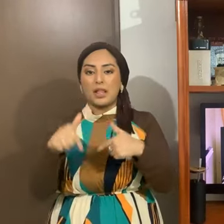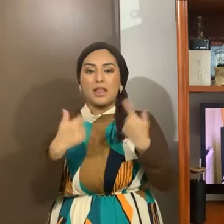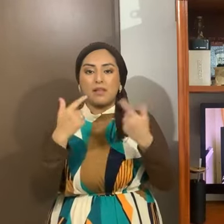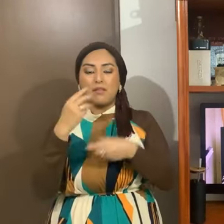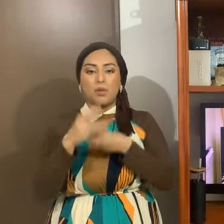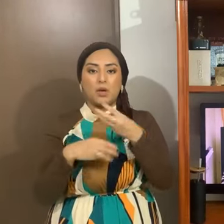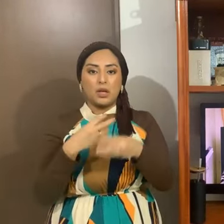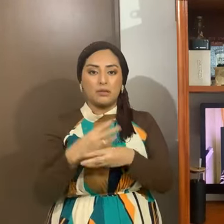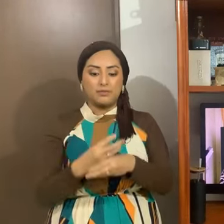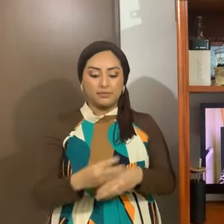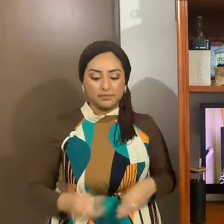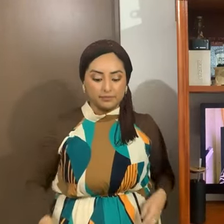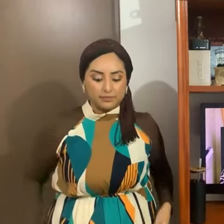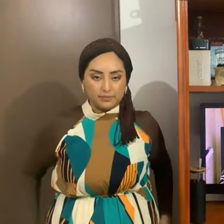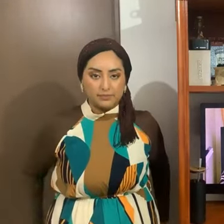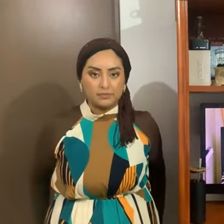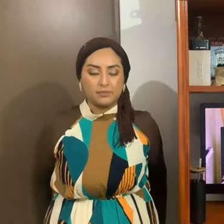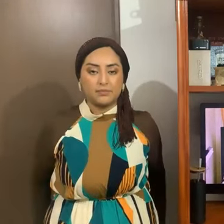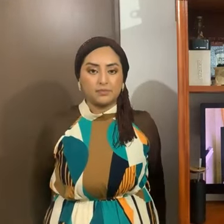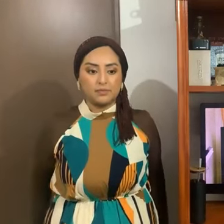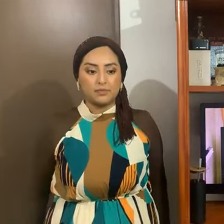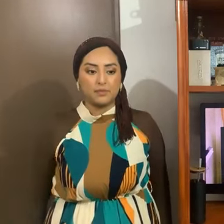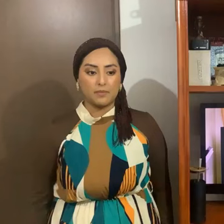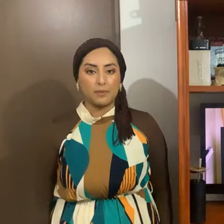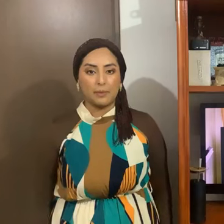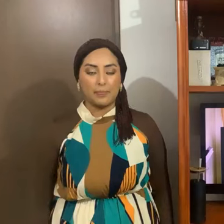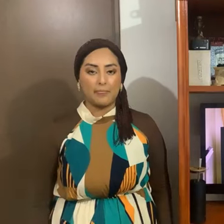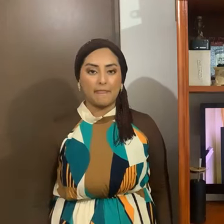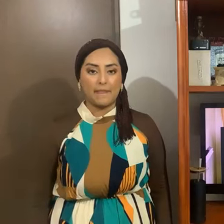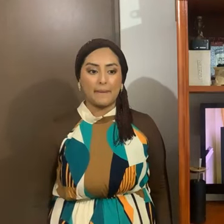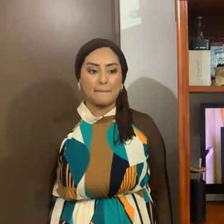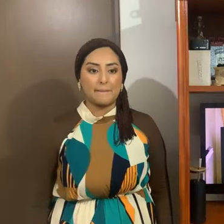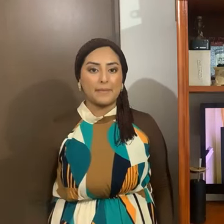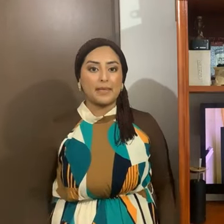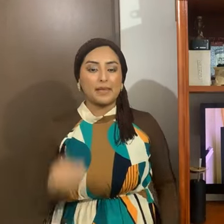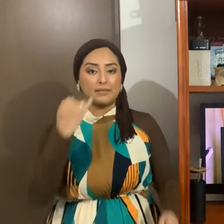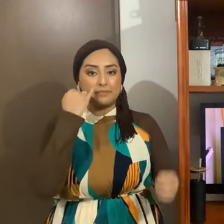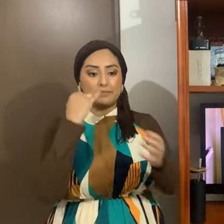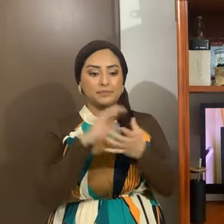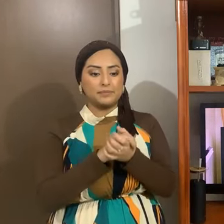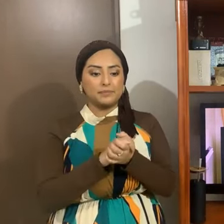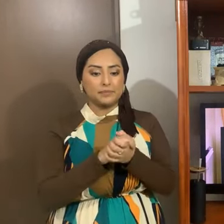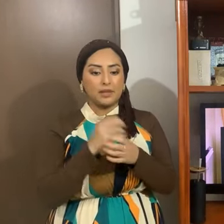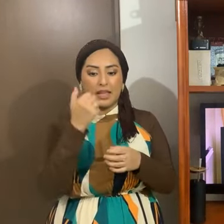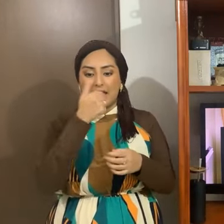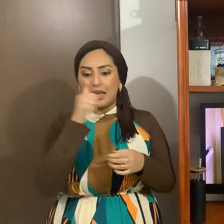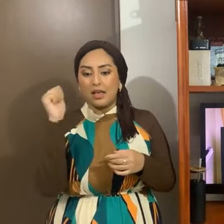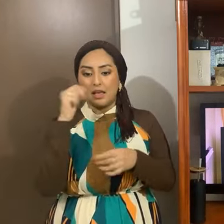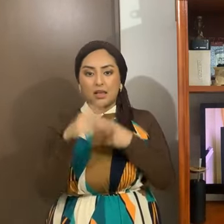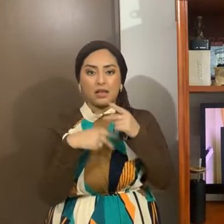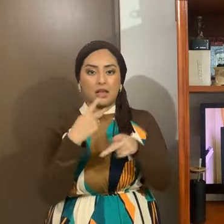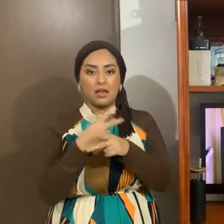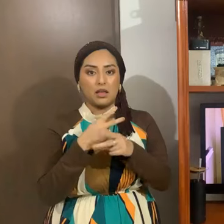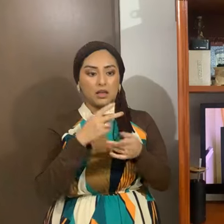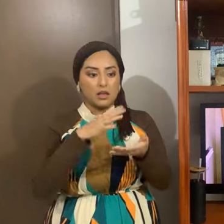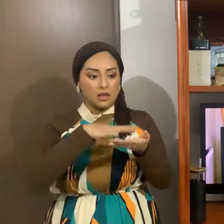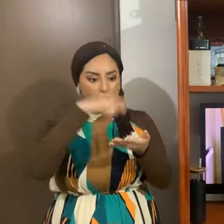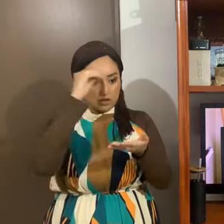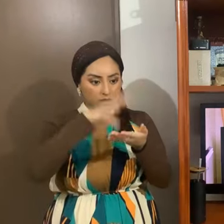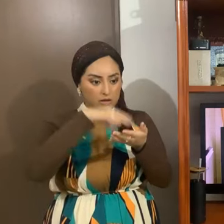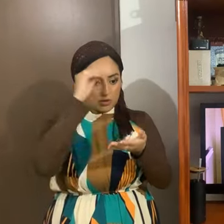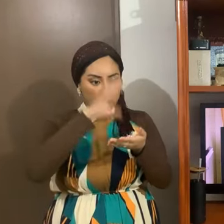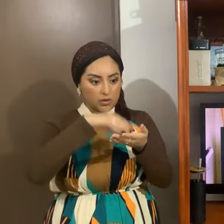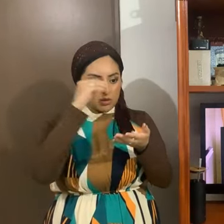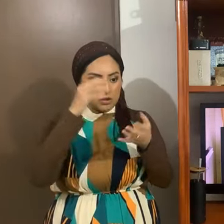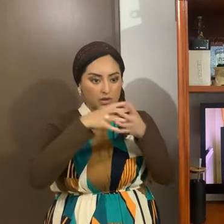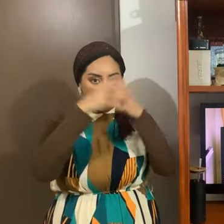¿Sí? Muy bien. Ahora, el consumir en exceso cualquier tipo de contenido